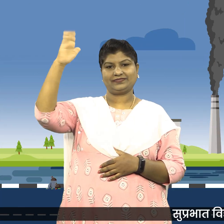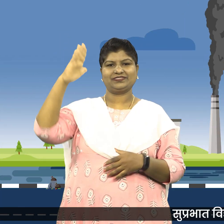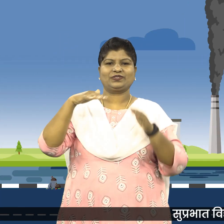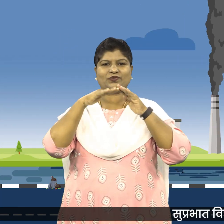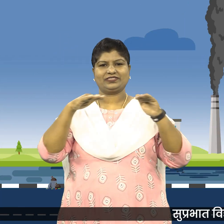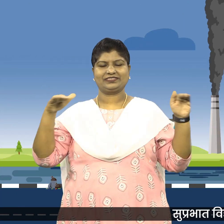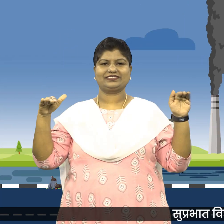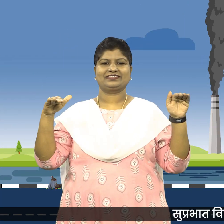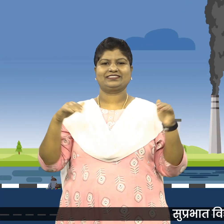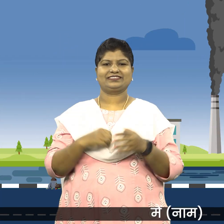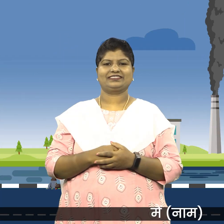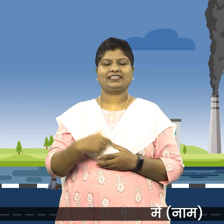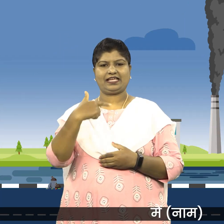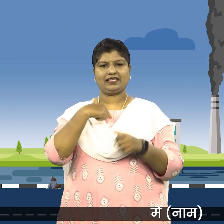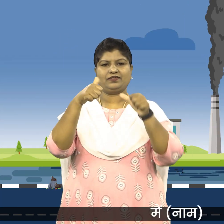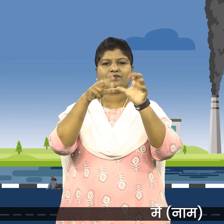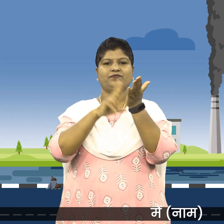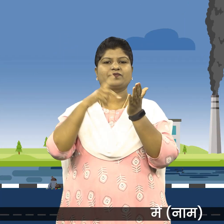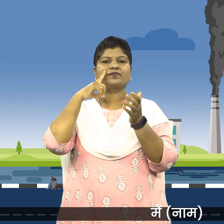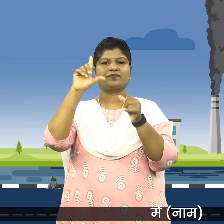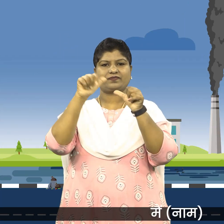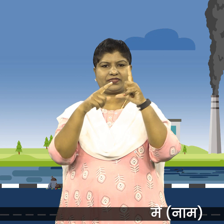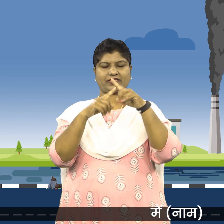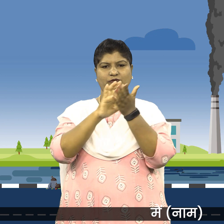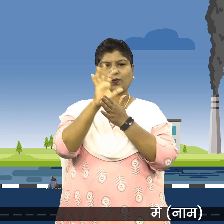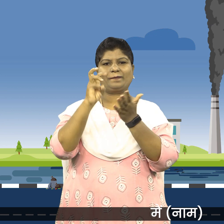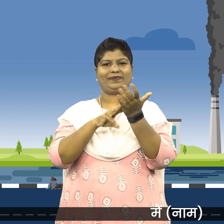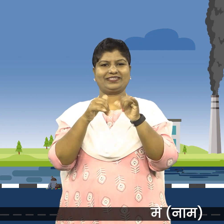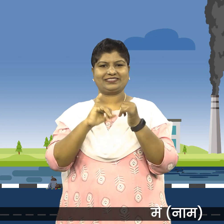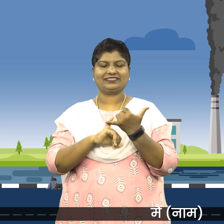हेलो बच्चों, मैं हूं प्रियंका सुराना।